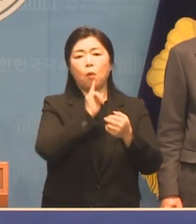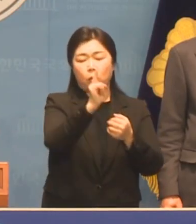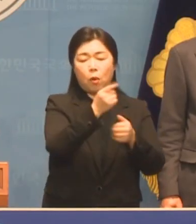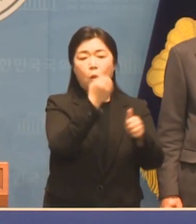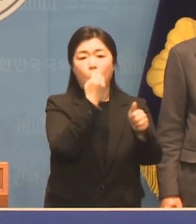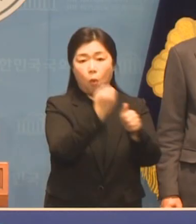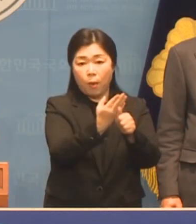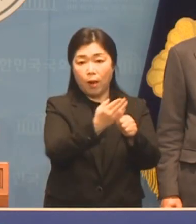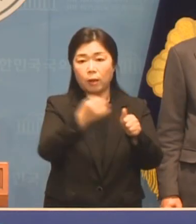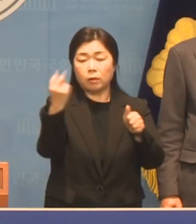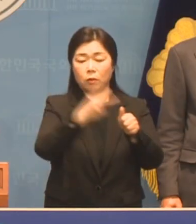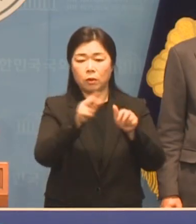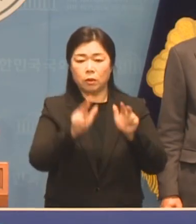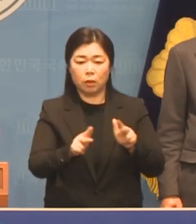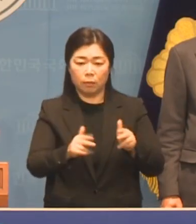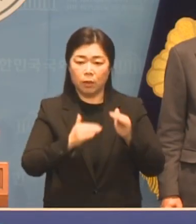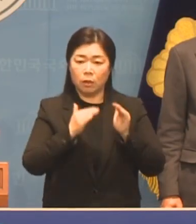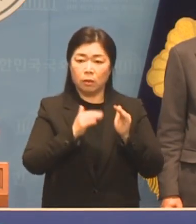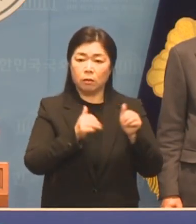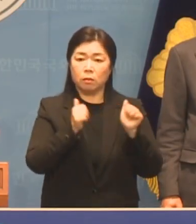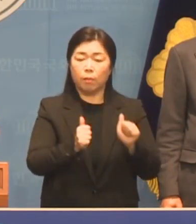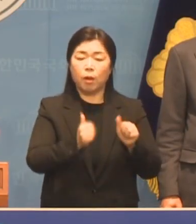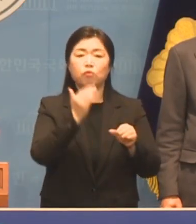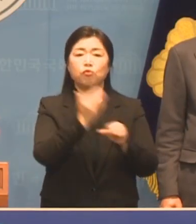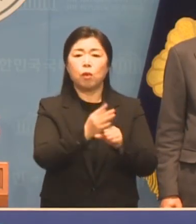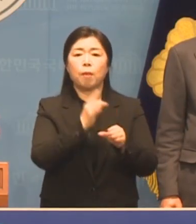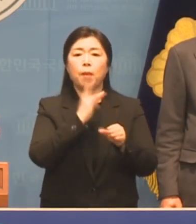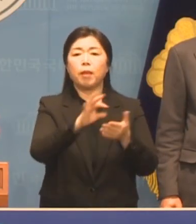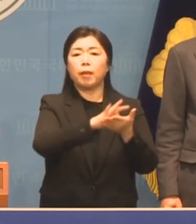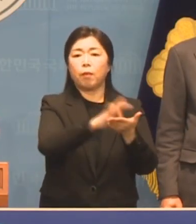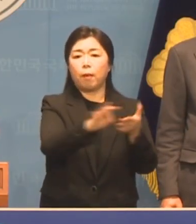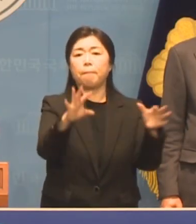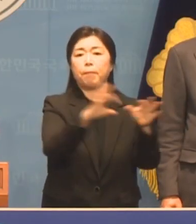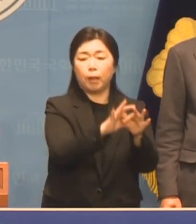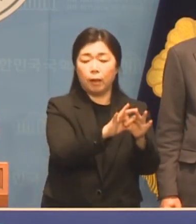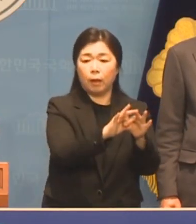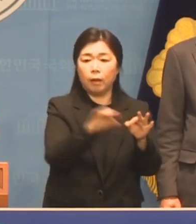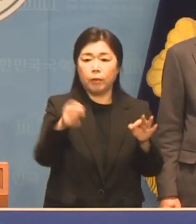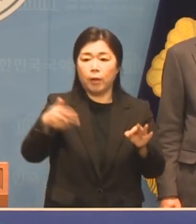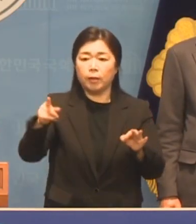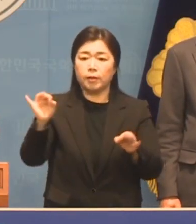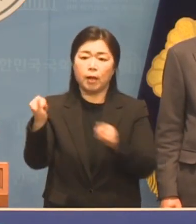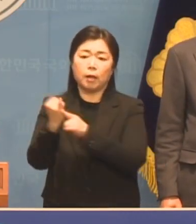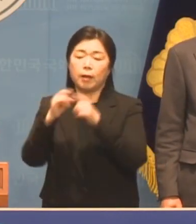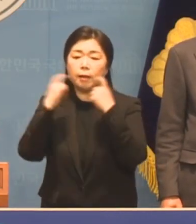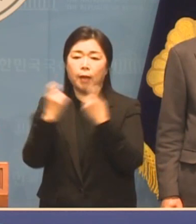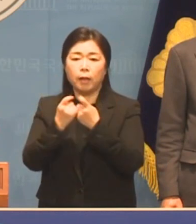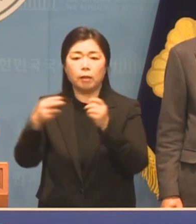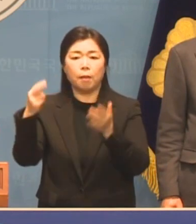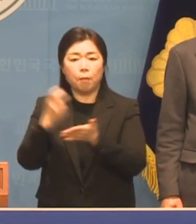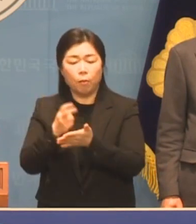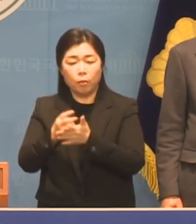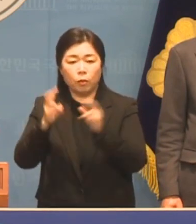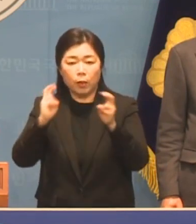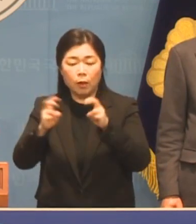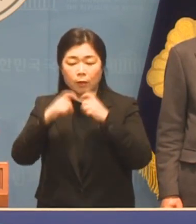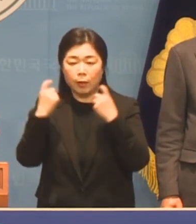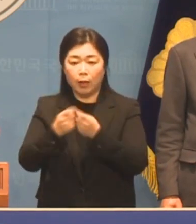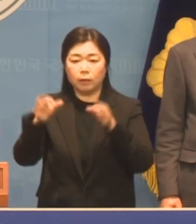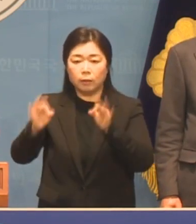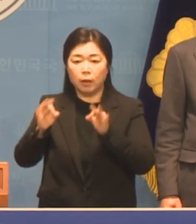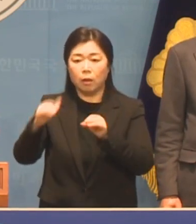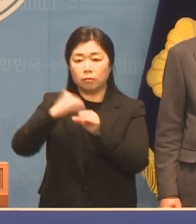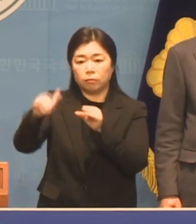및 진행되고 있던 재판에만 이용되었고 장수진의 개인 법인 및 개인 계좌를